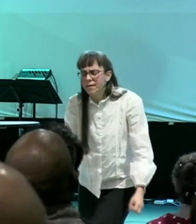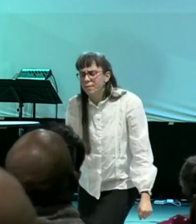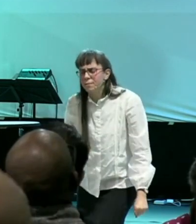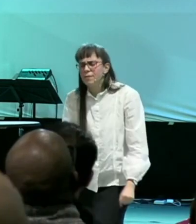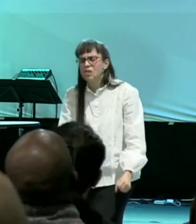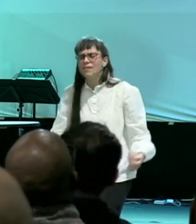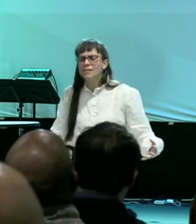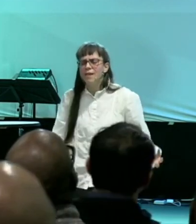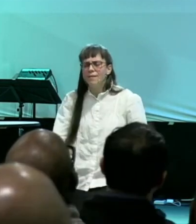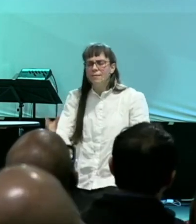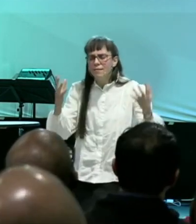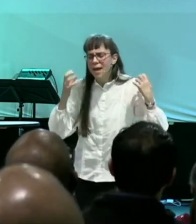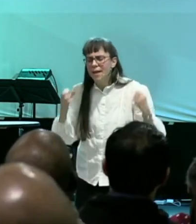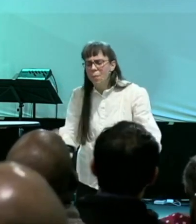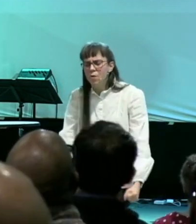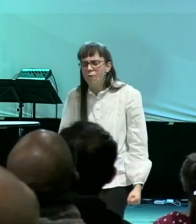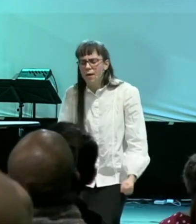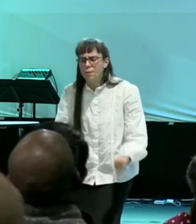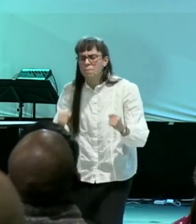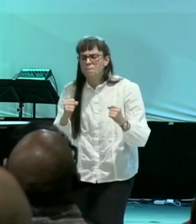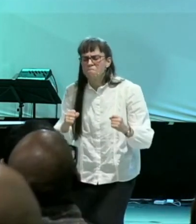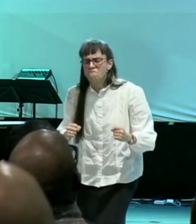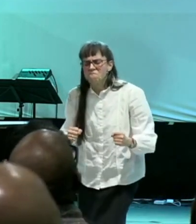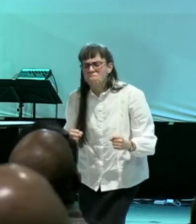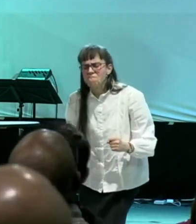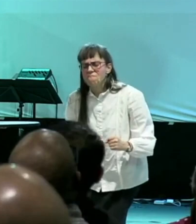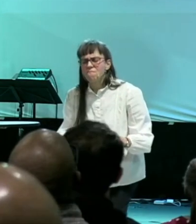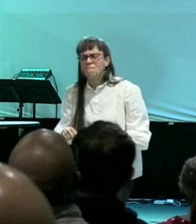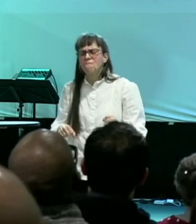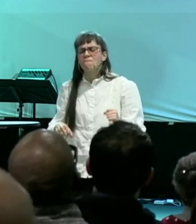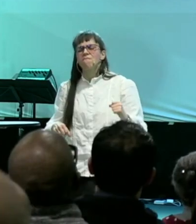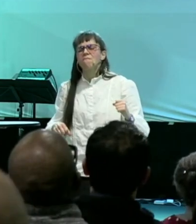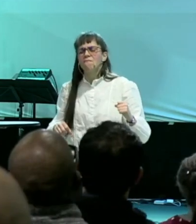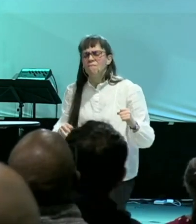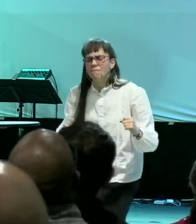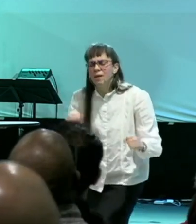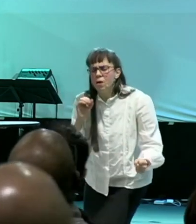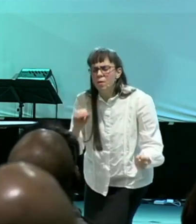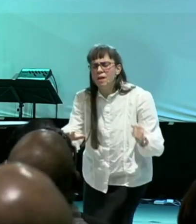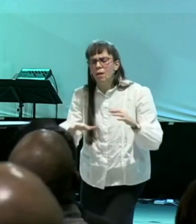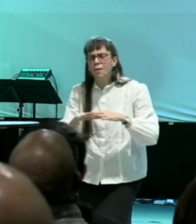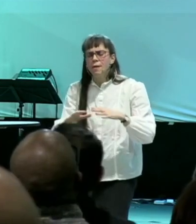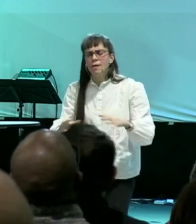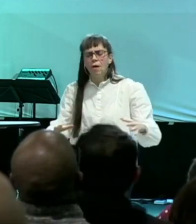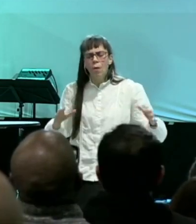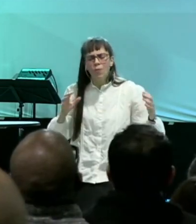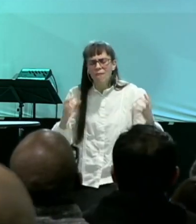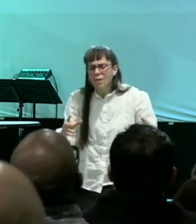Lève-toi sur ta sainte foi. Stand up in your faith. Que rien ni personne ne t'empêche de rentrer dans ta